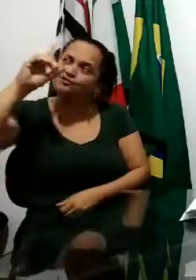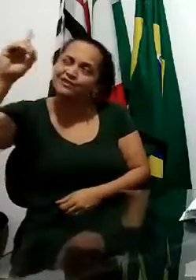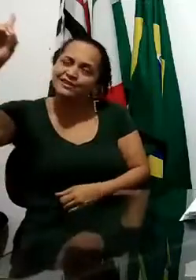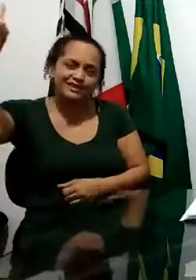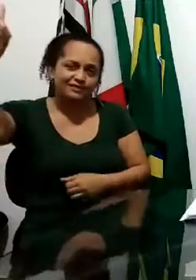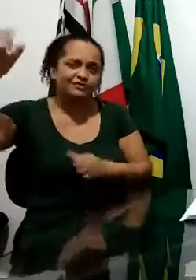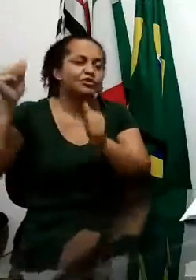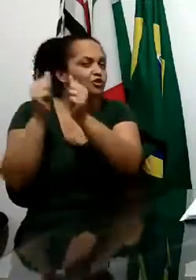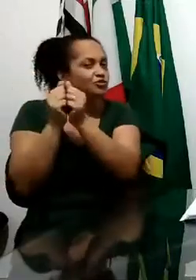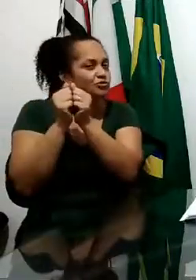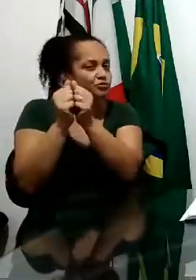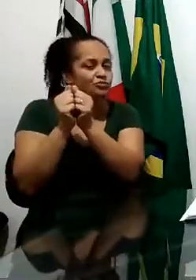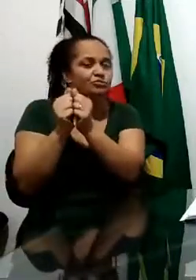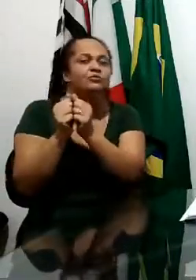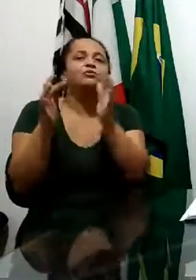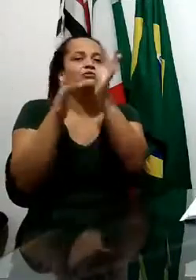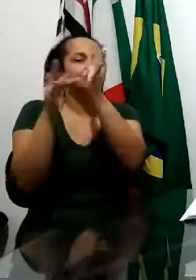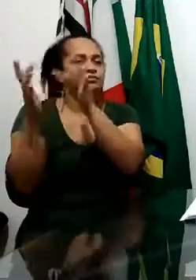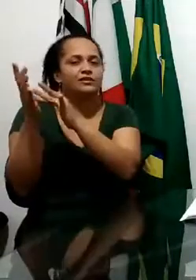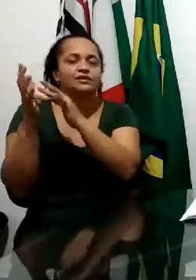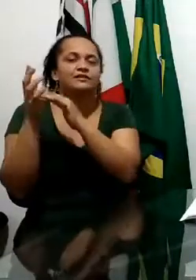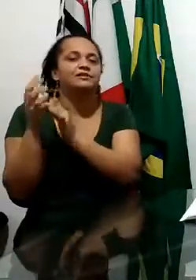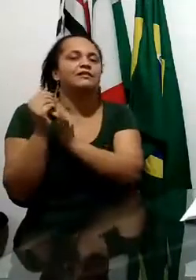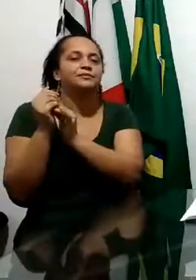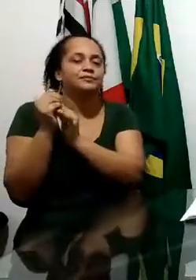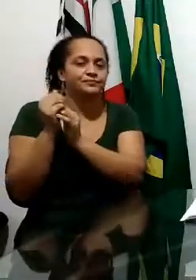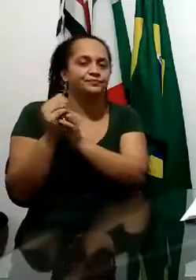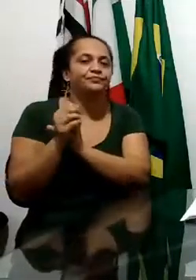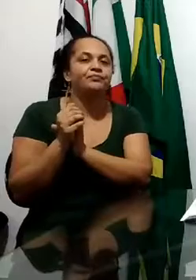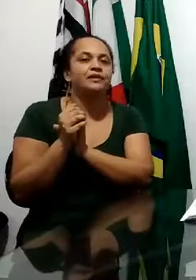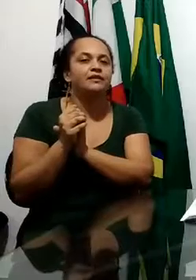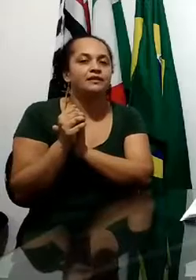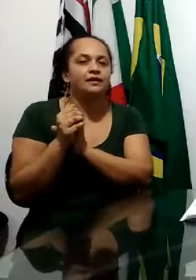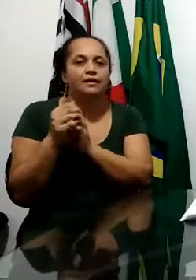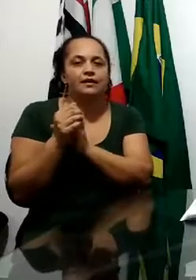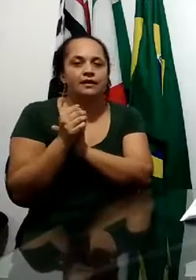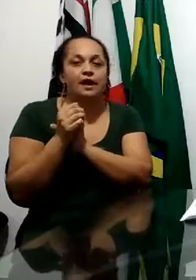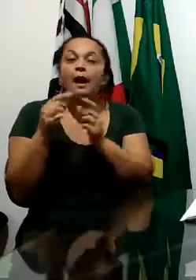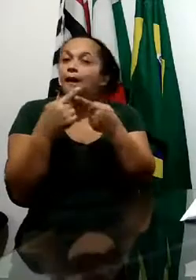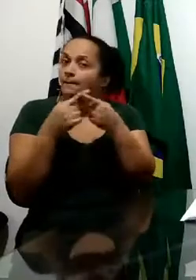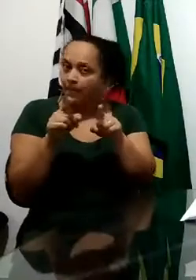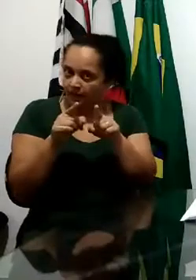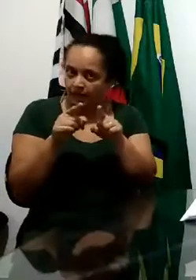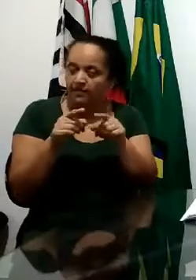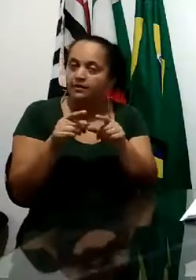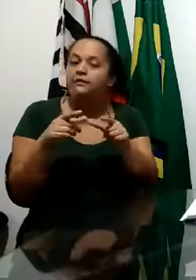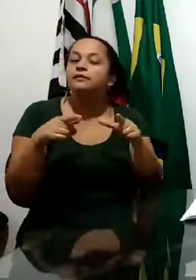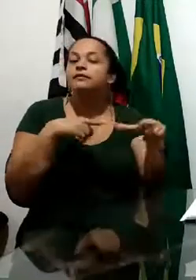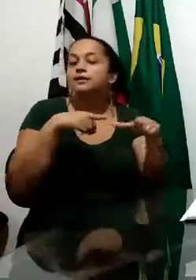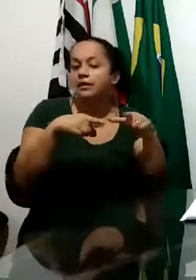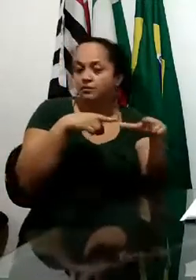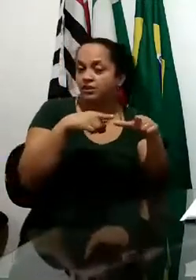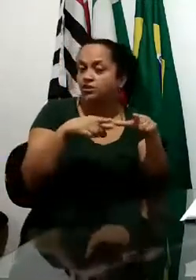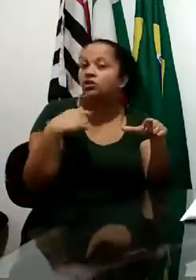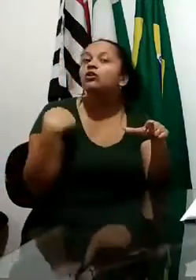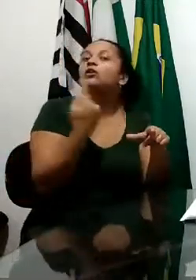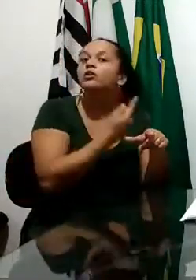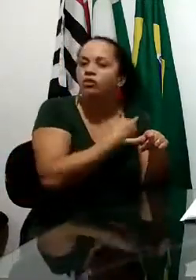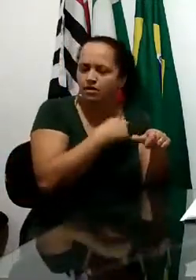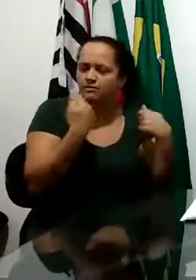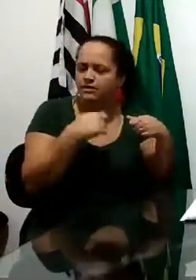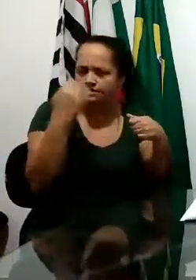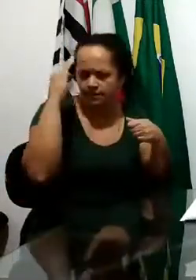co-herdeiros com Cristo. Na questão da mordomia, da obra de Deus, nós somos servos.